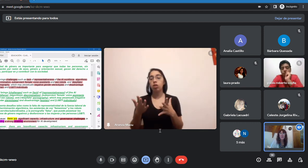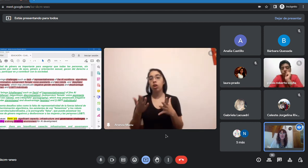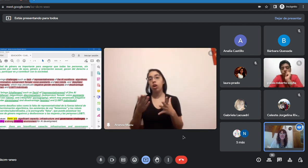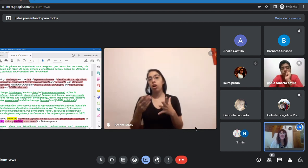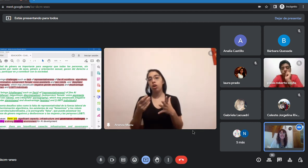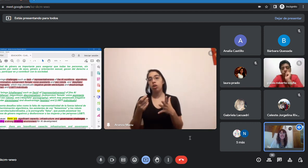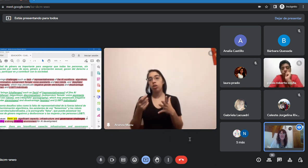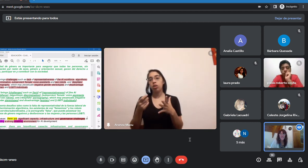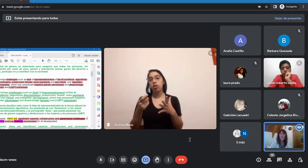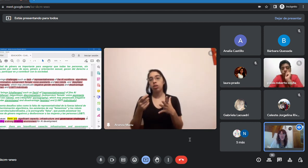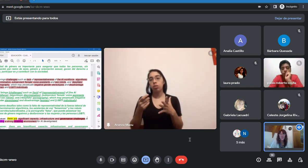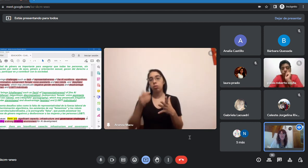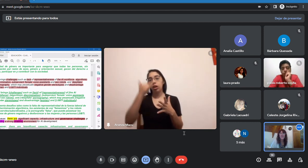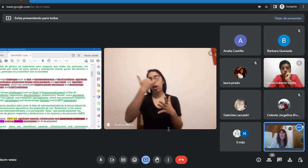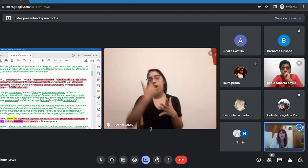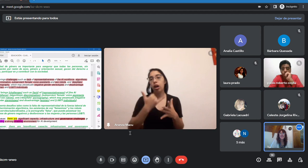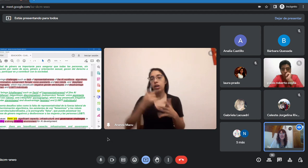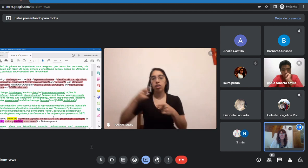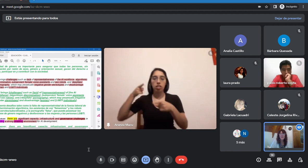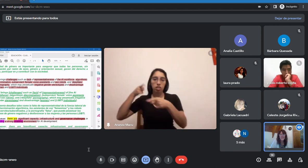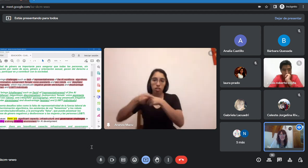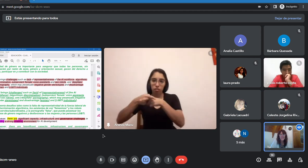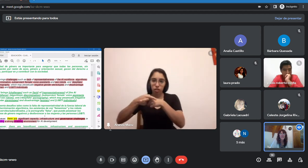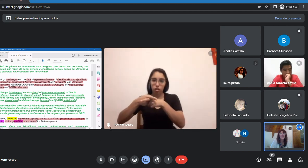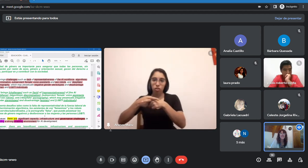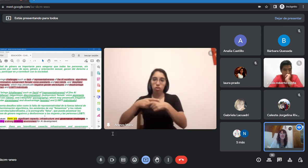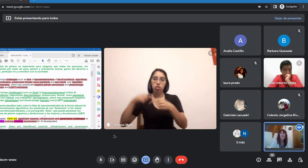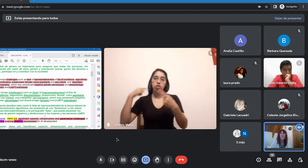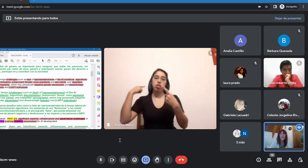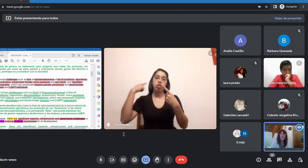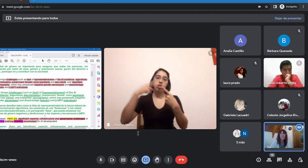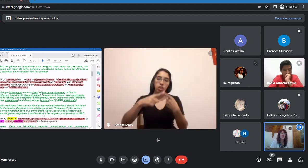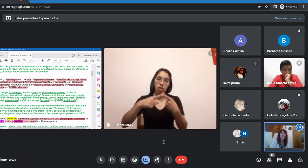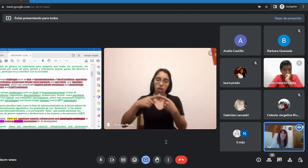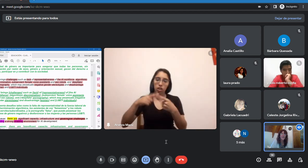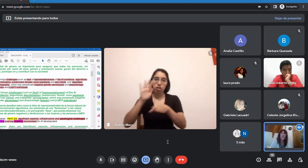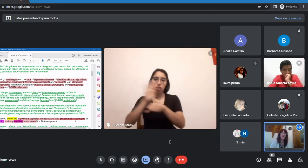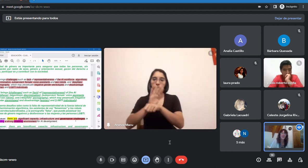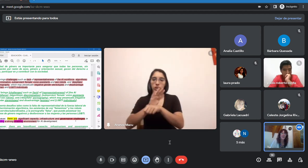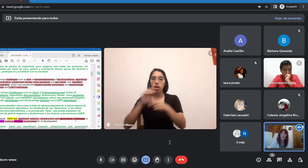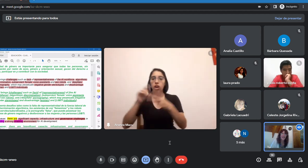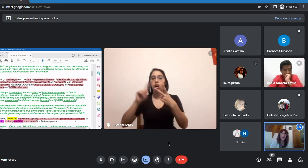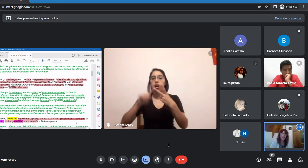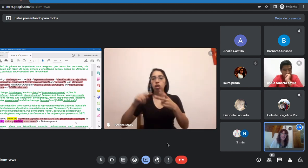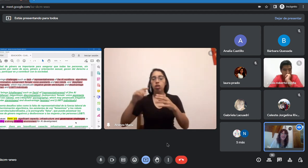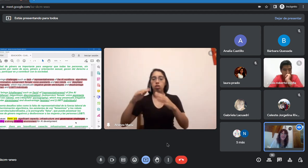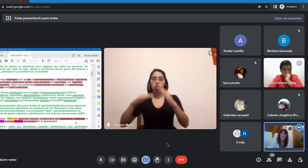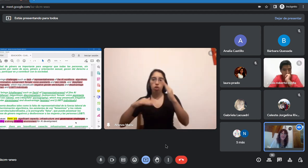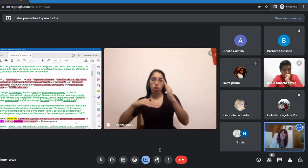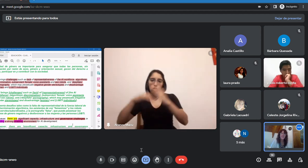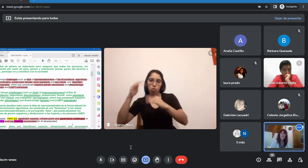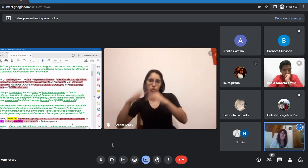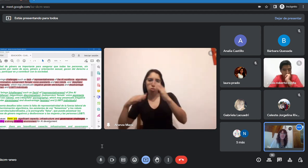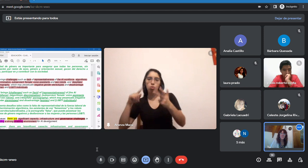embargo, existen desafíos en la capacidad significativa, en la estructura y en la gobernabilidad, ¿sí?